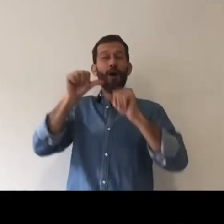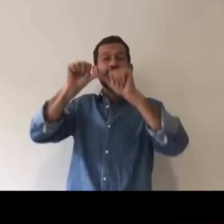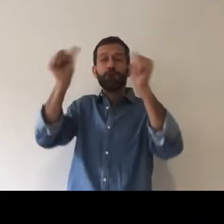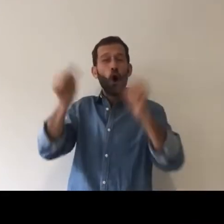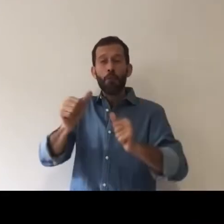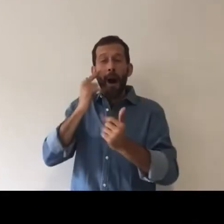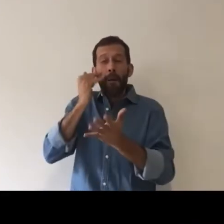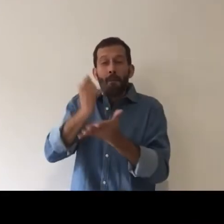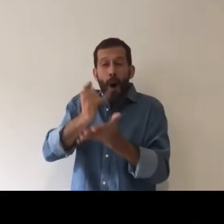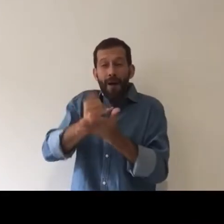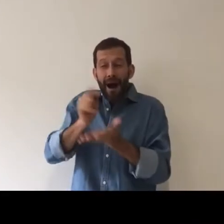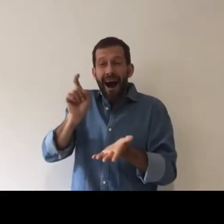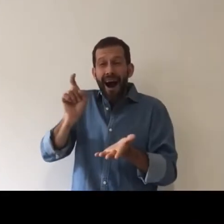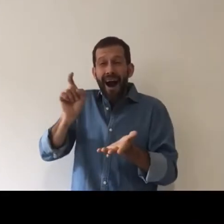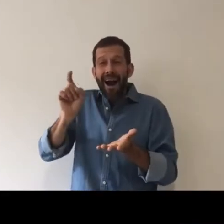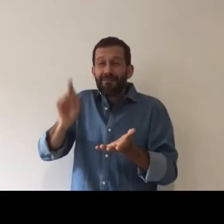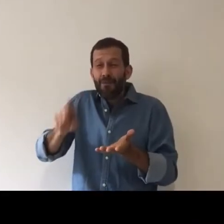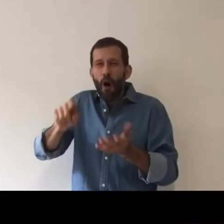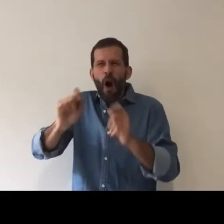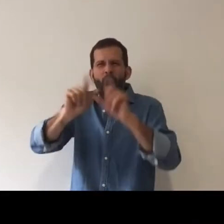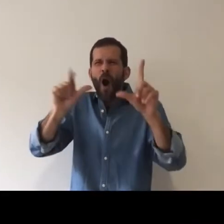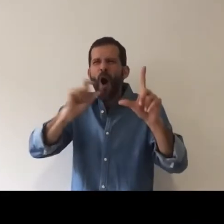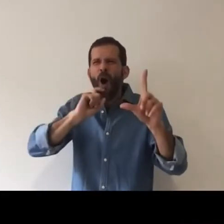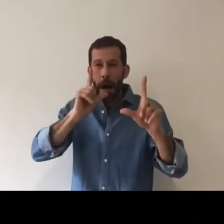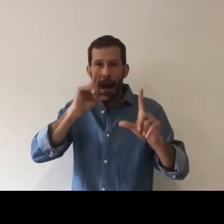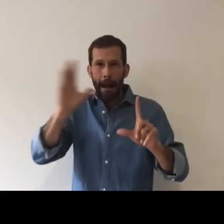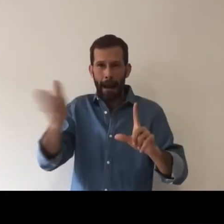cuáles son los resultados?